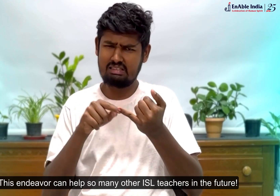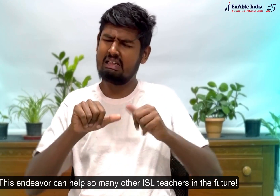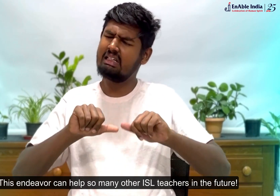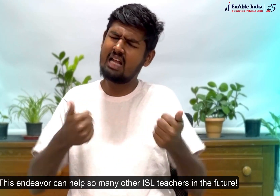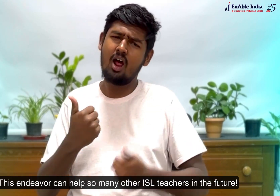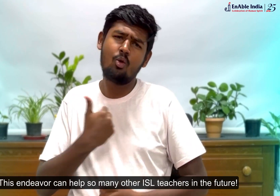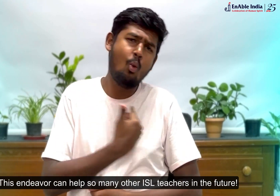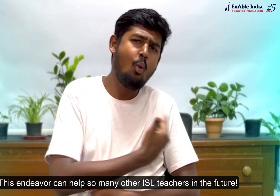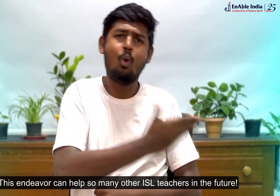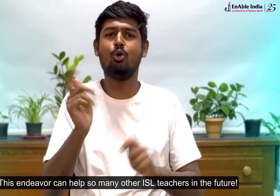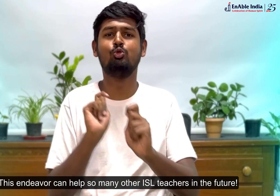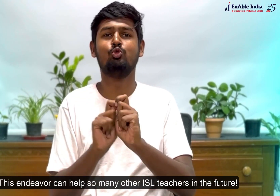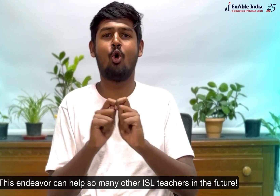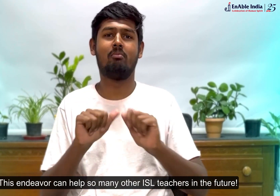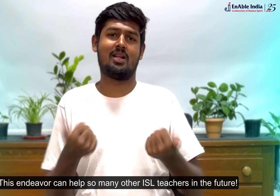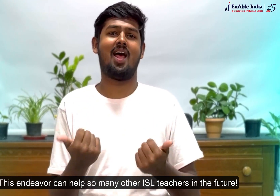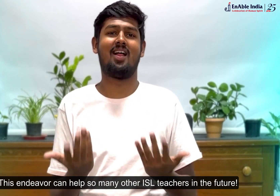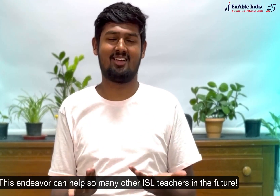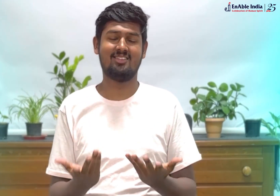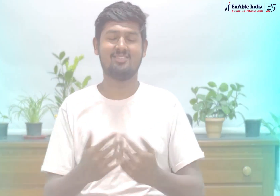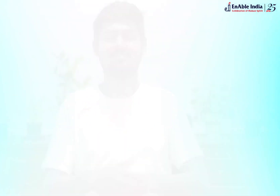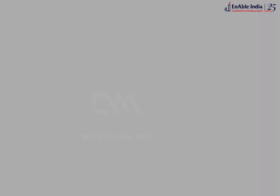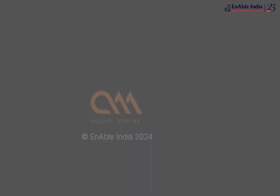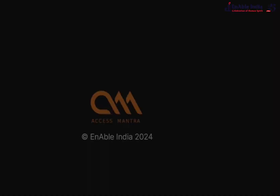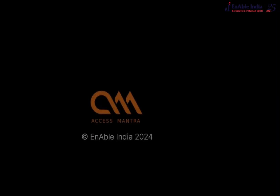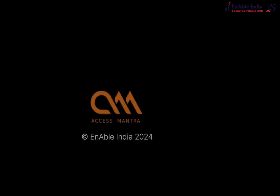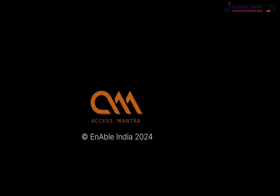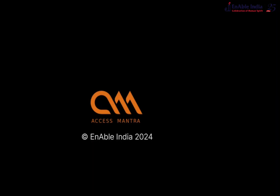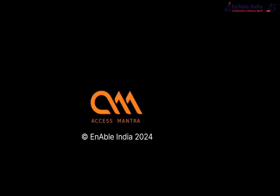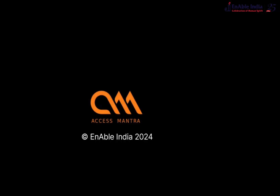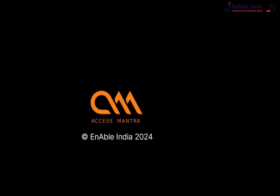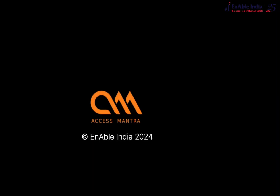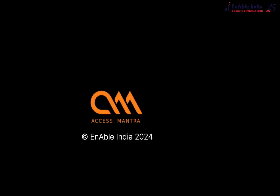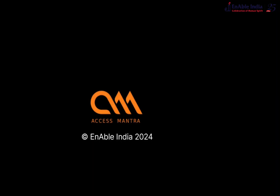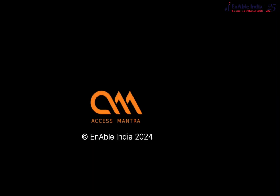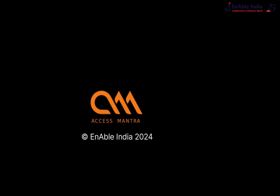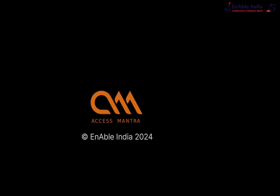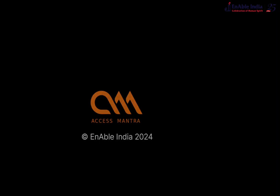की। यह प्रयास भविष्य में कई अन्य आईएसएल शिक्षकों की मदद कर सकता है।